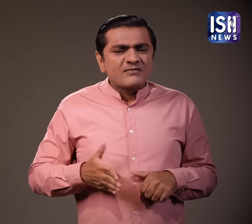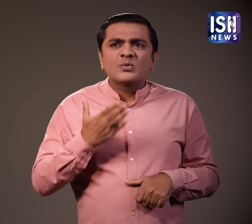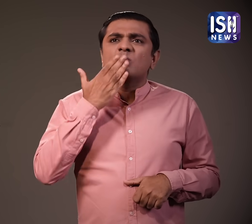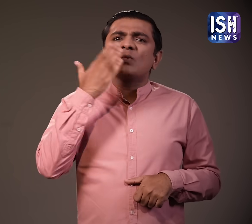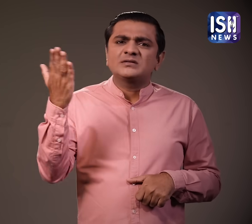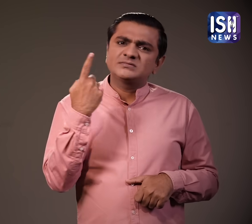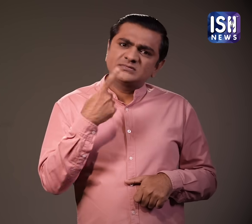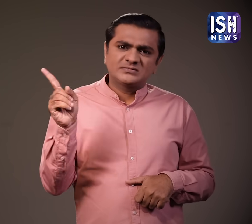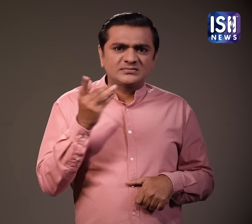सांसत बैटी है